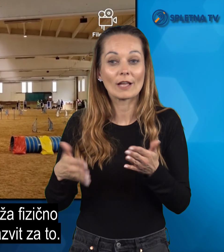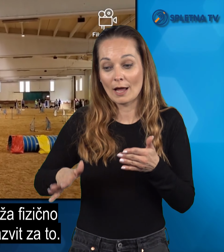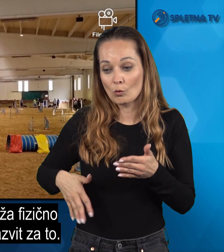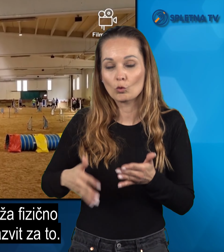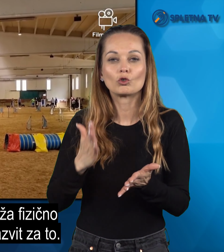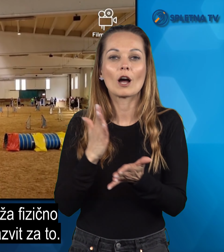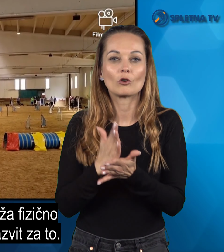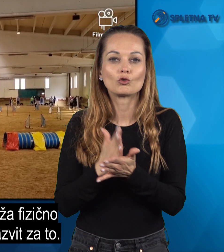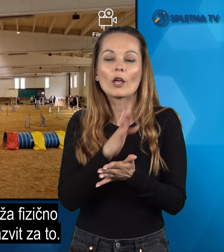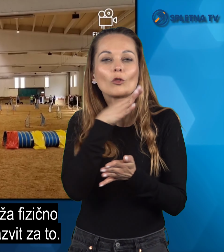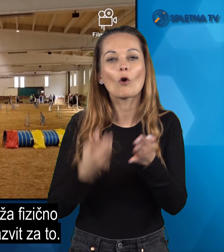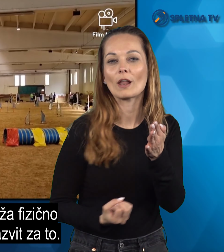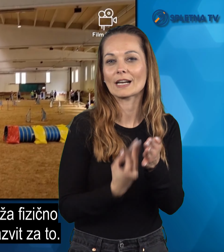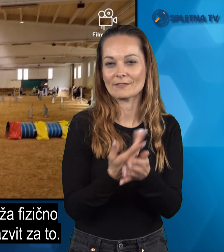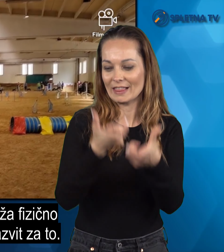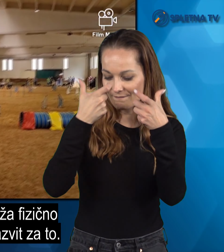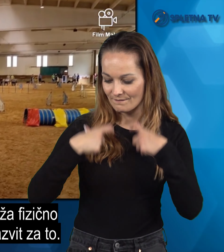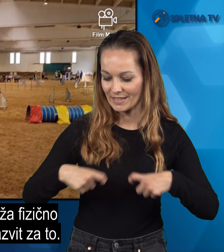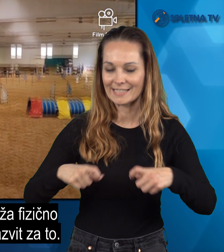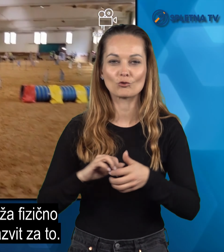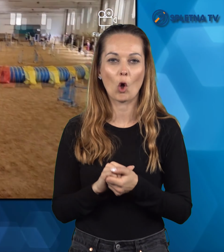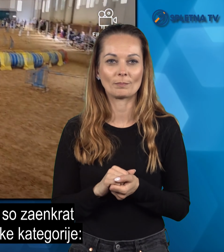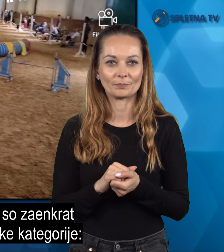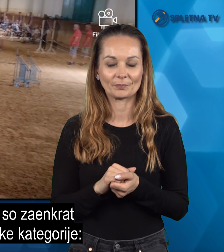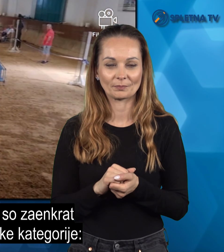kuža fizično dovolj razvit za to.